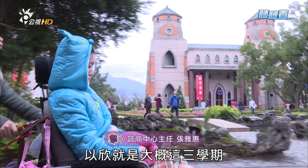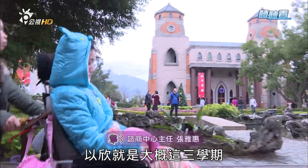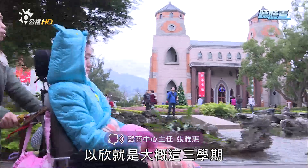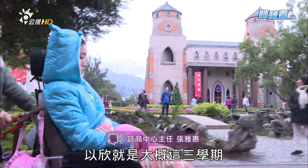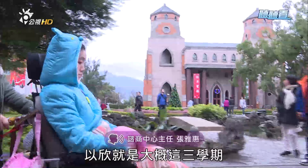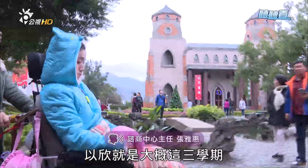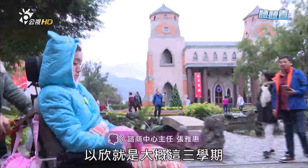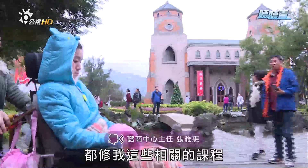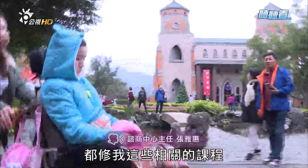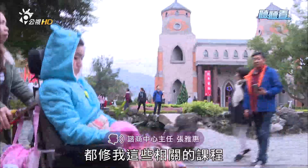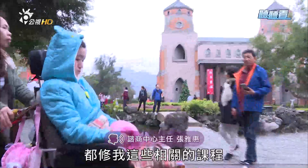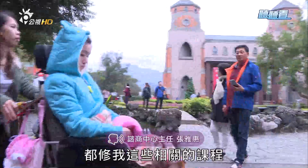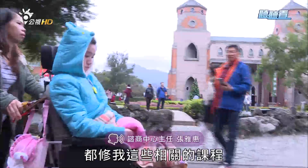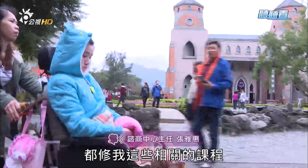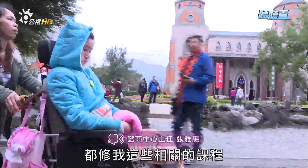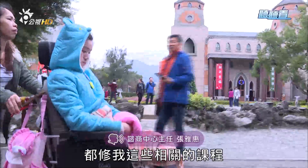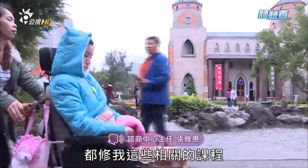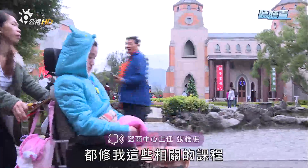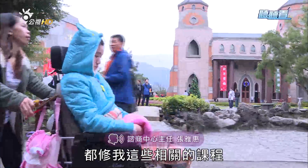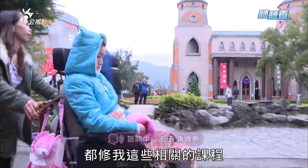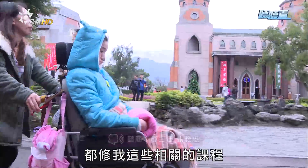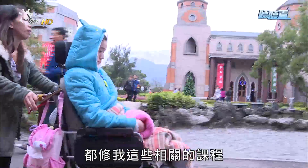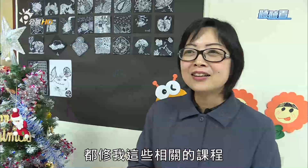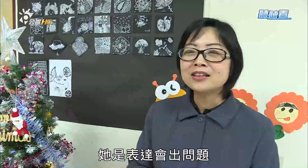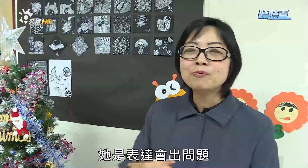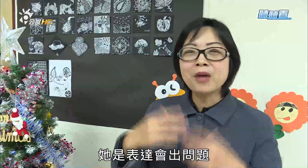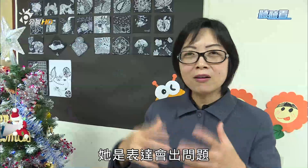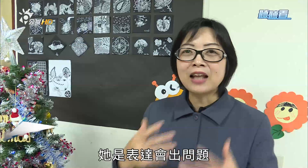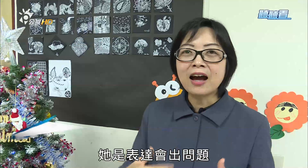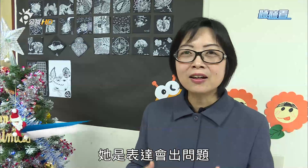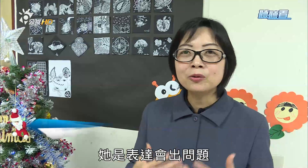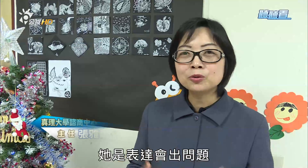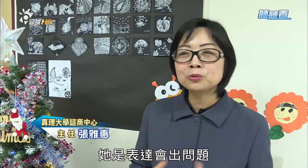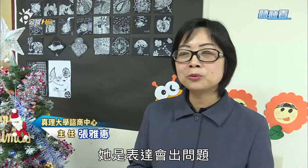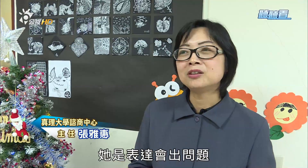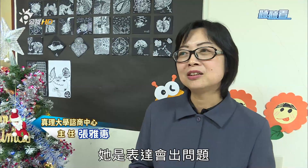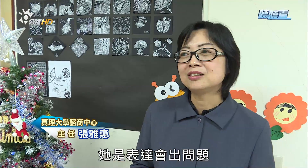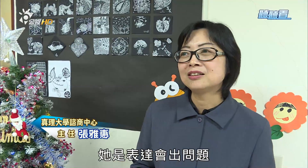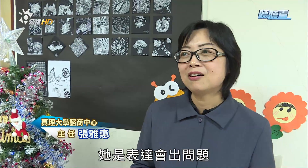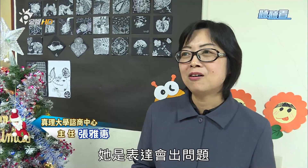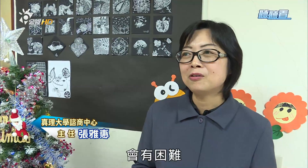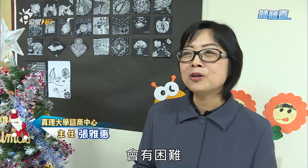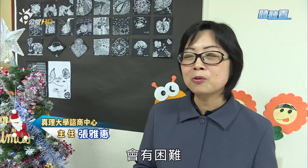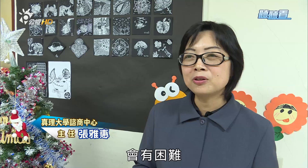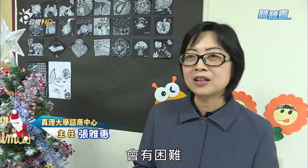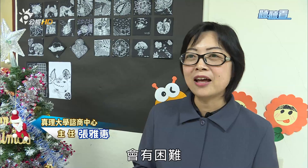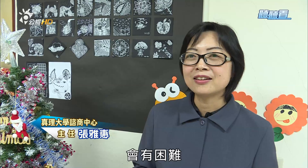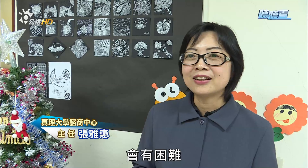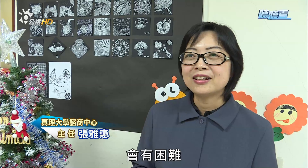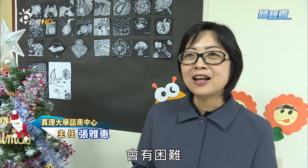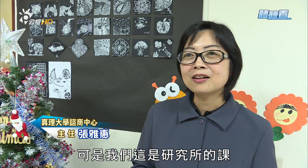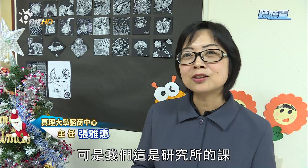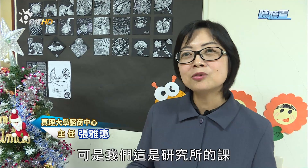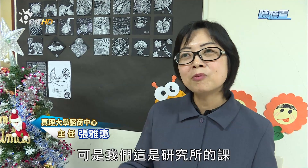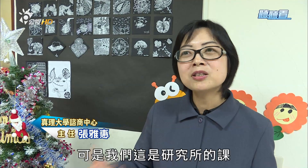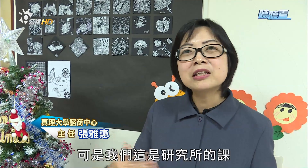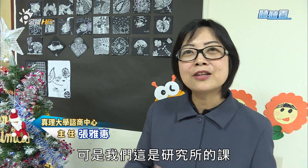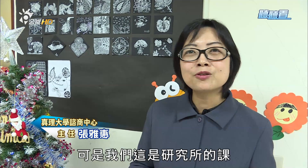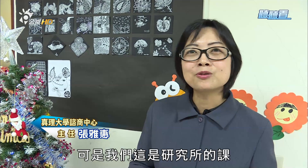概这3学期都修我这些相关的课程，他是表达会出问题哦，会有困难。那可是我们这是研究所